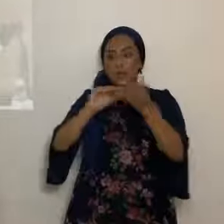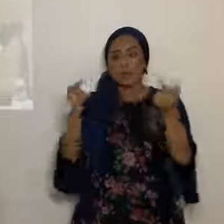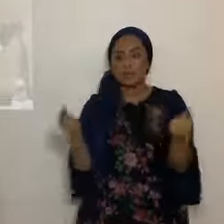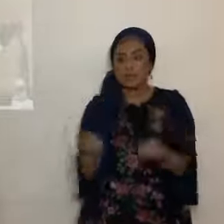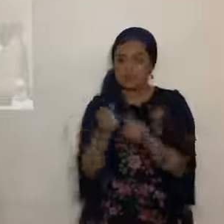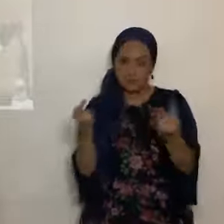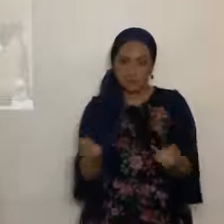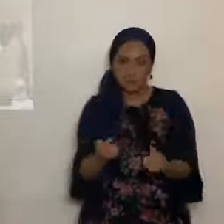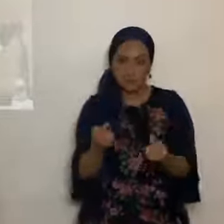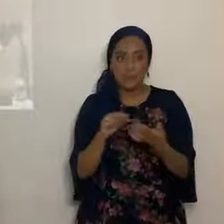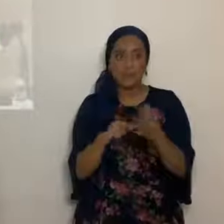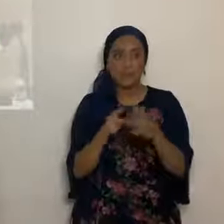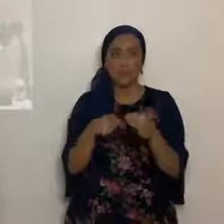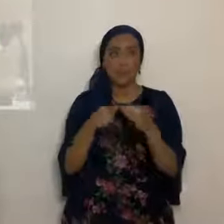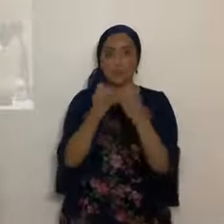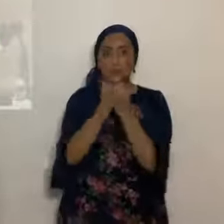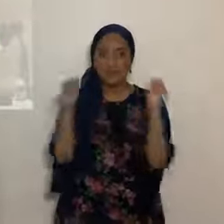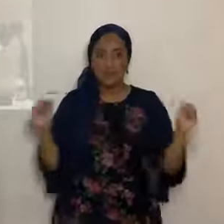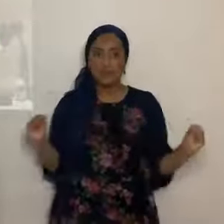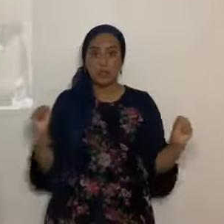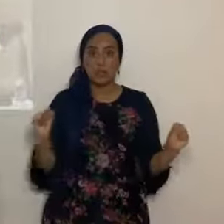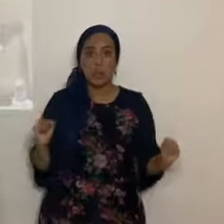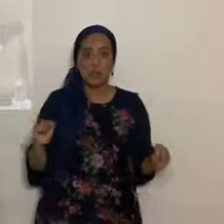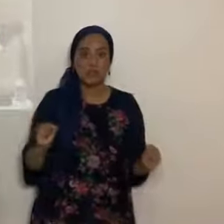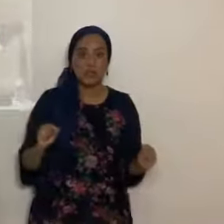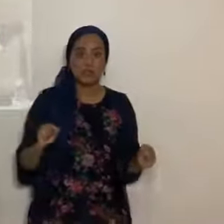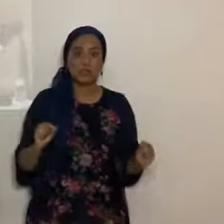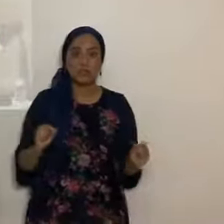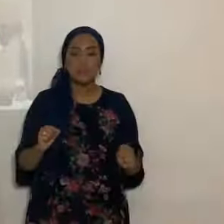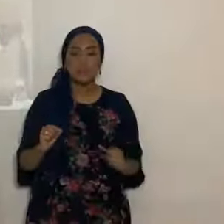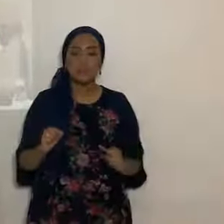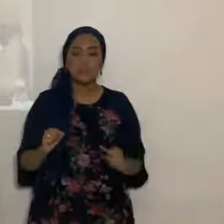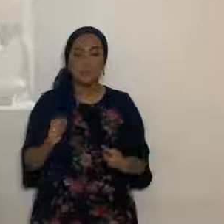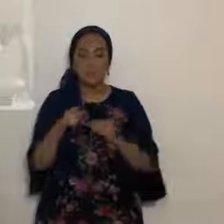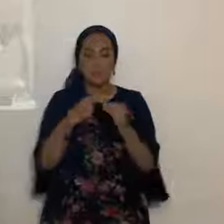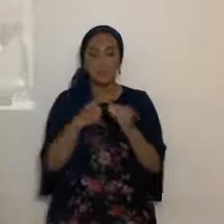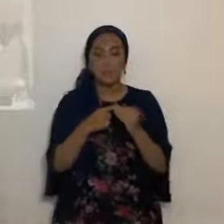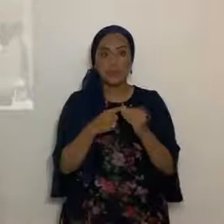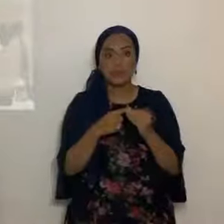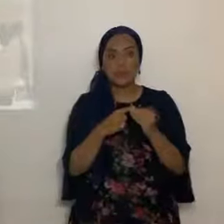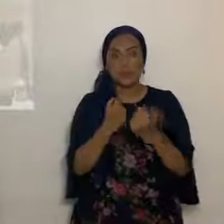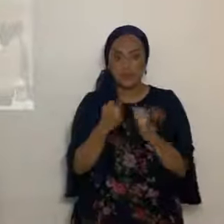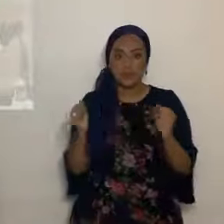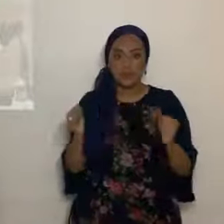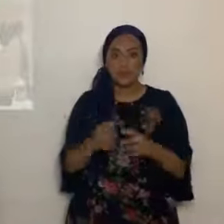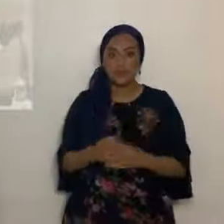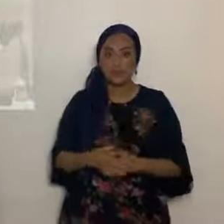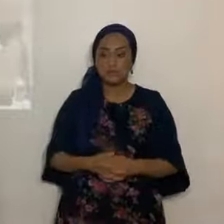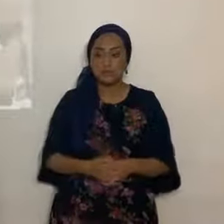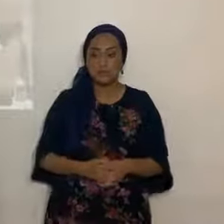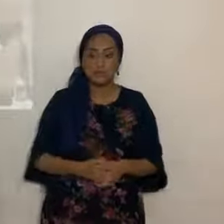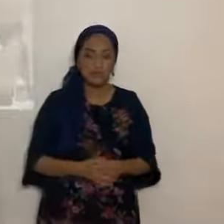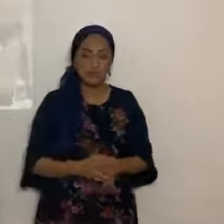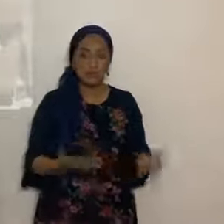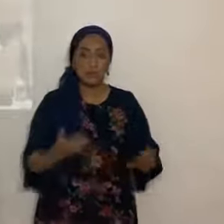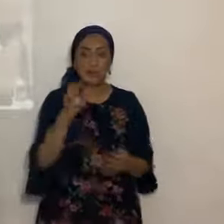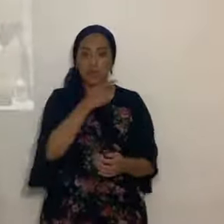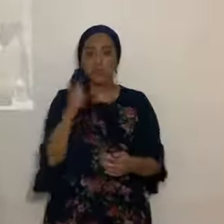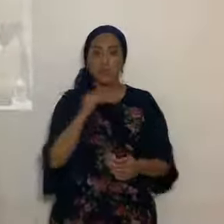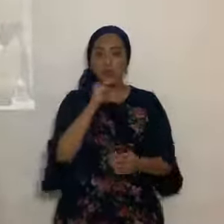pecados en cuanto a la salvación. Me estoy refiriendo prácticamente a la religión tradicional. Aquí dice, si tú